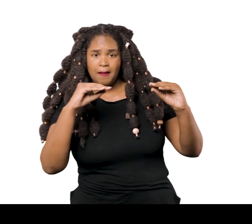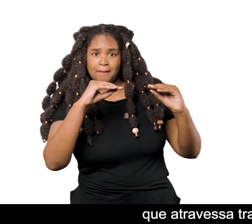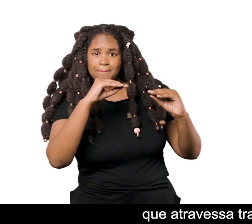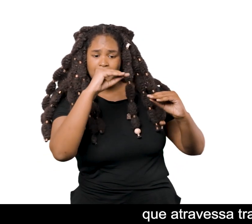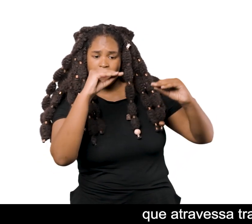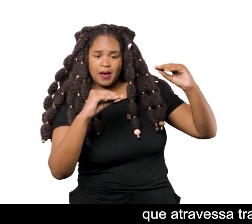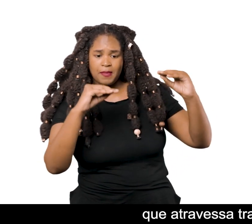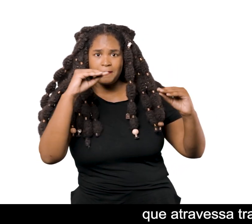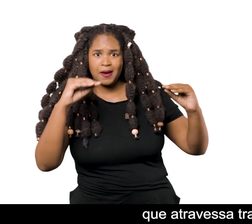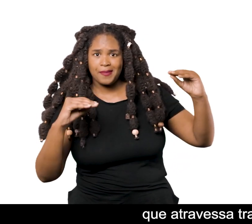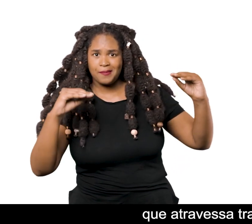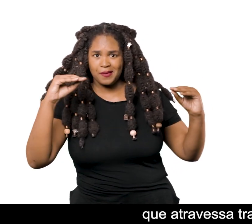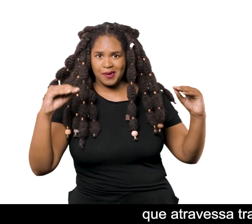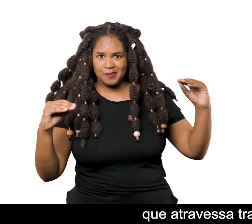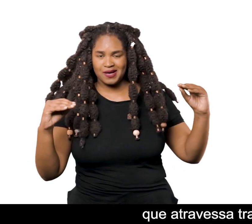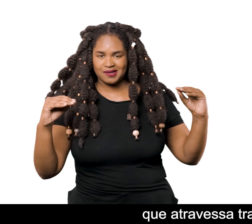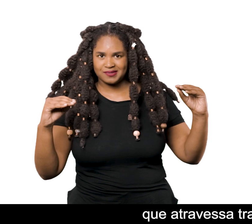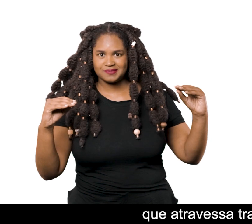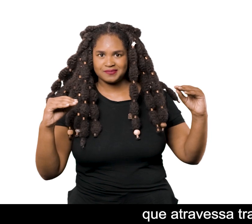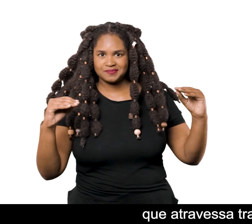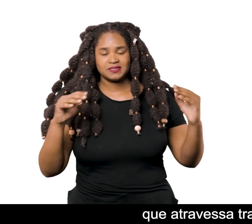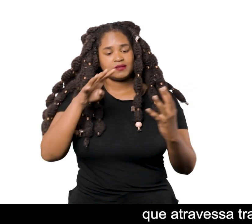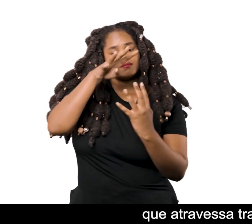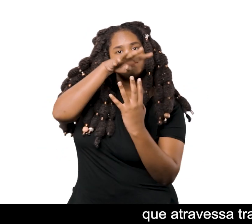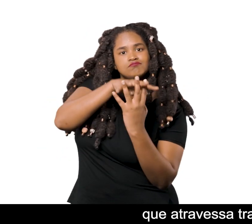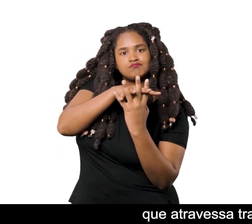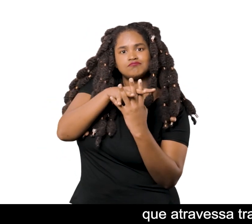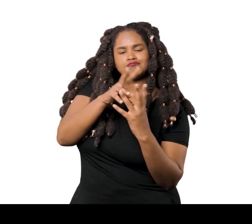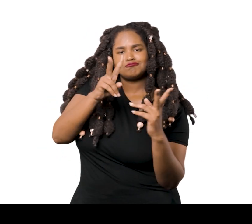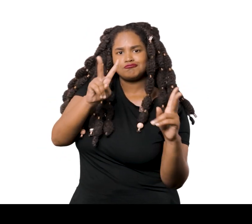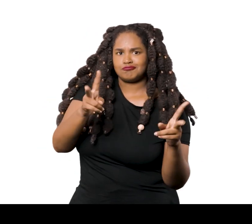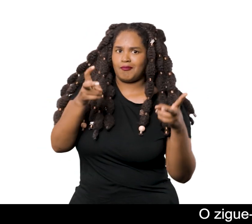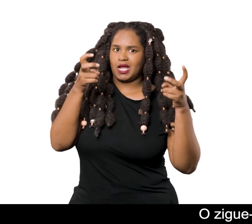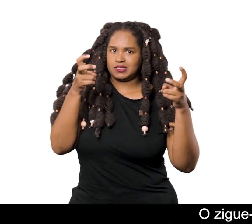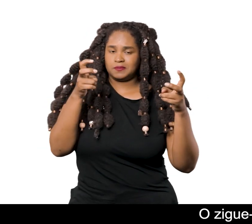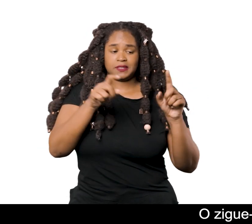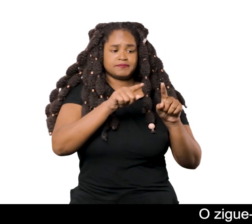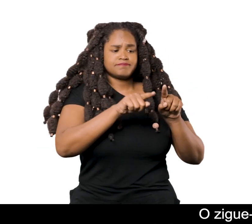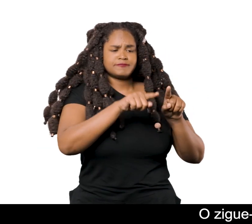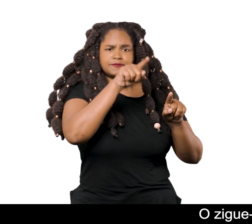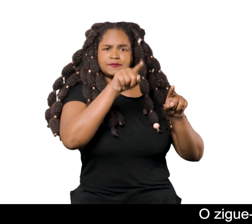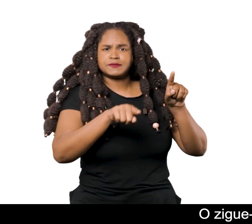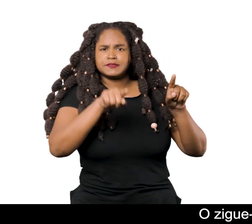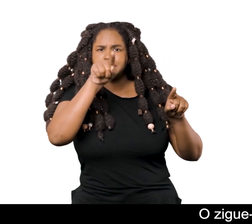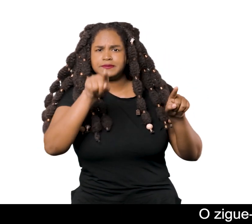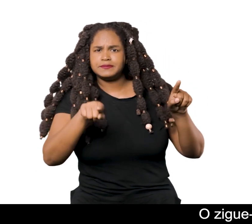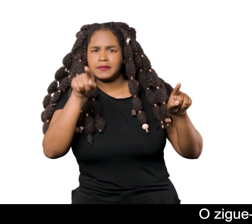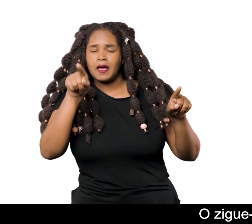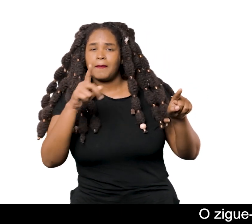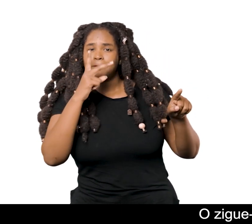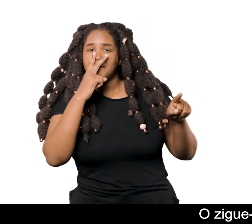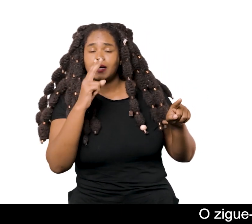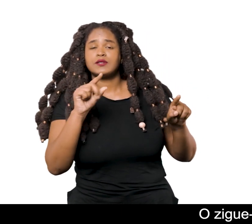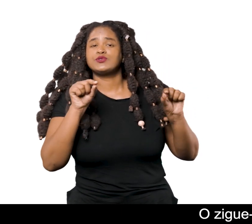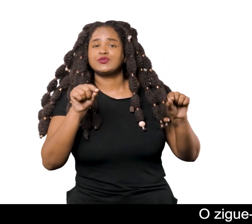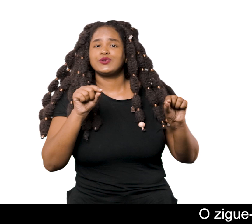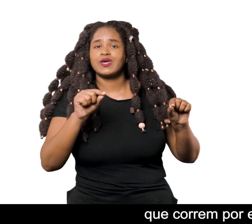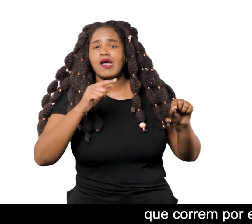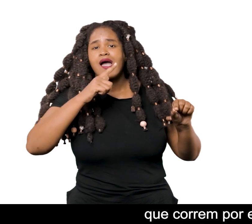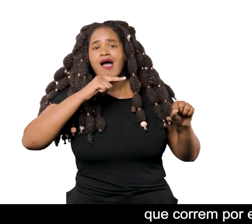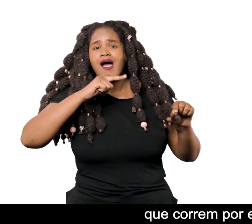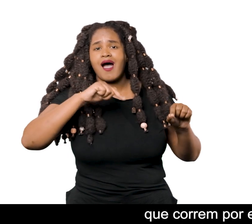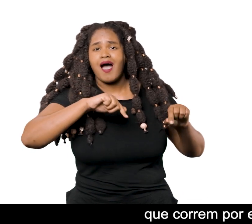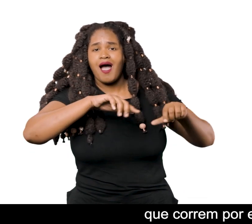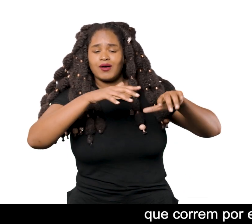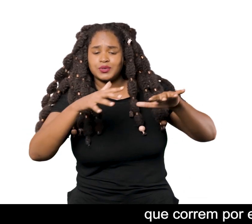zigue-zague, que atravessa transversalmente toda a tapeçaria. O zigue-zague alude ao movimento das águas